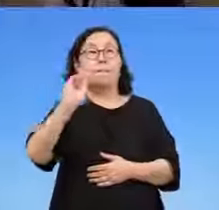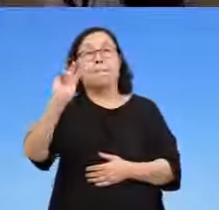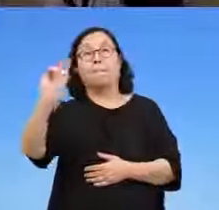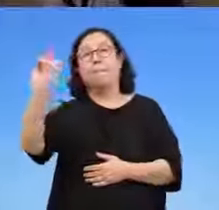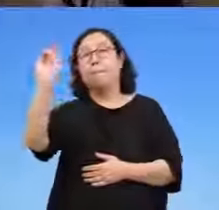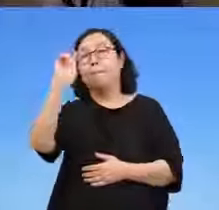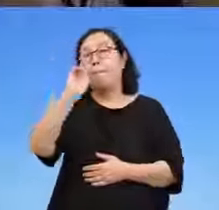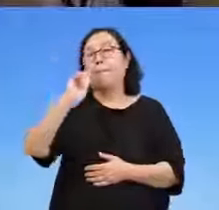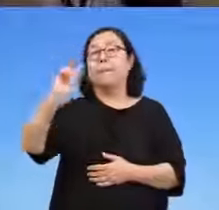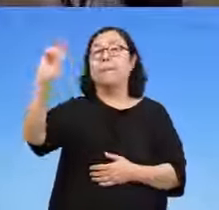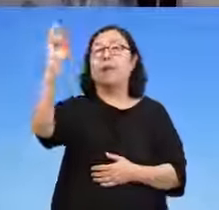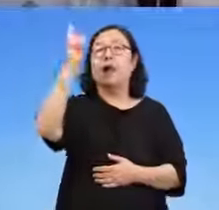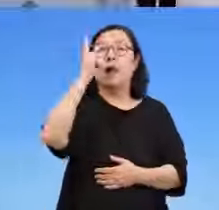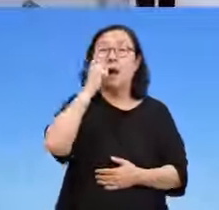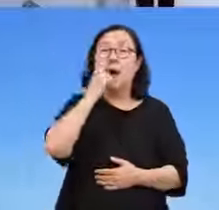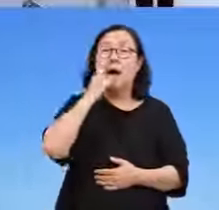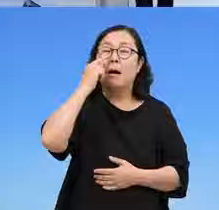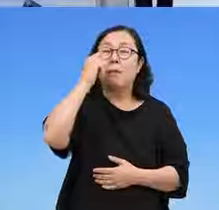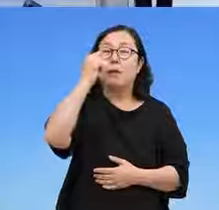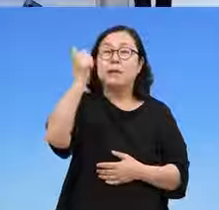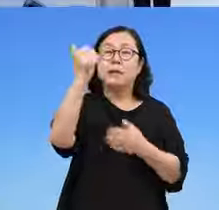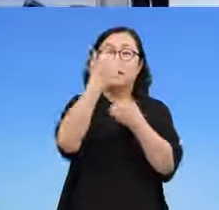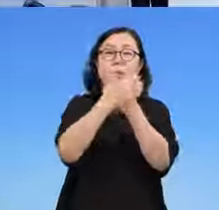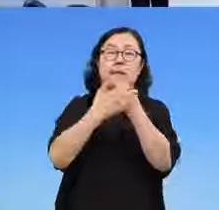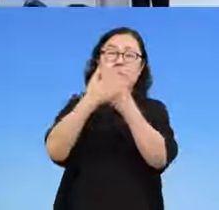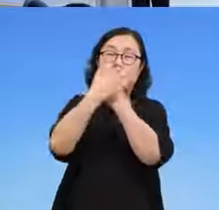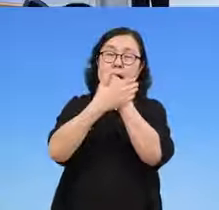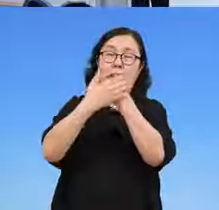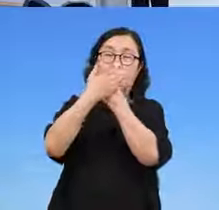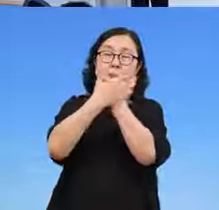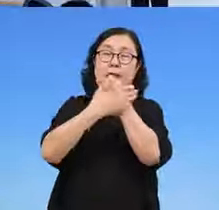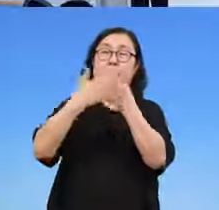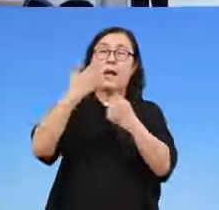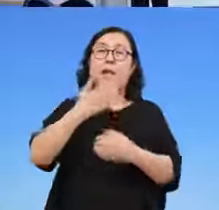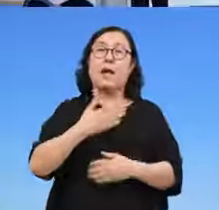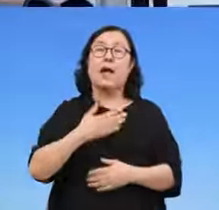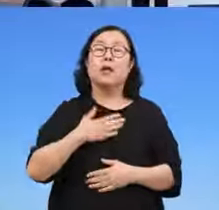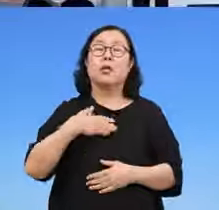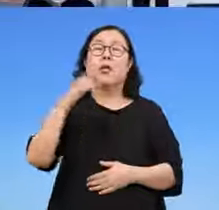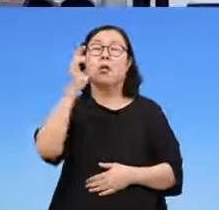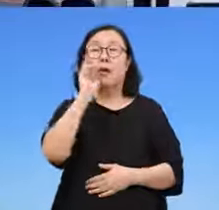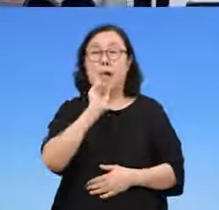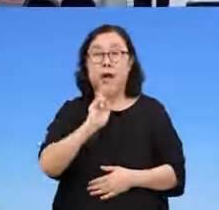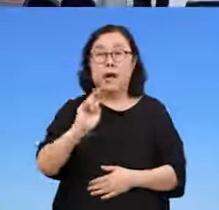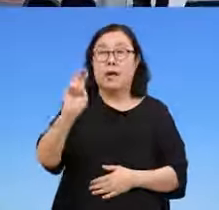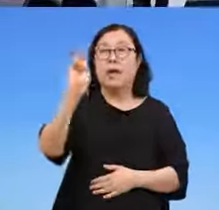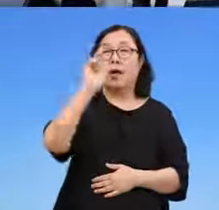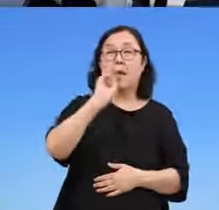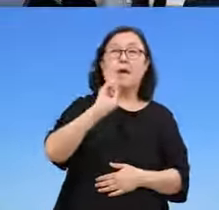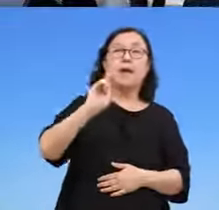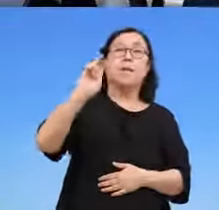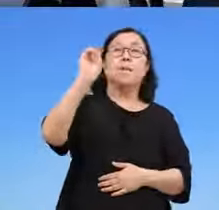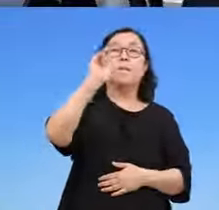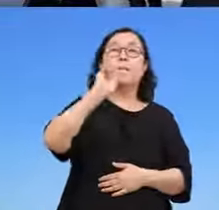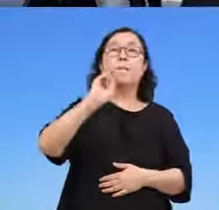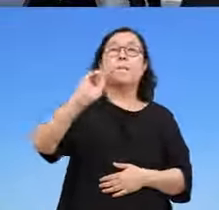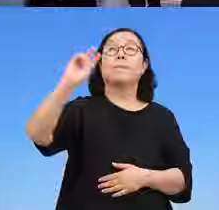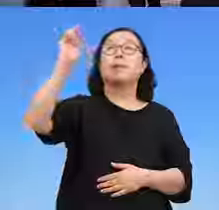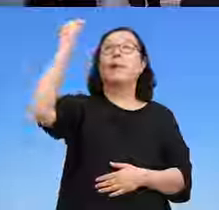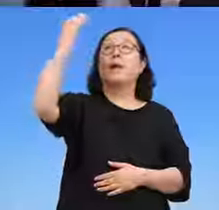노래해 아버지 은혜 내가 아버지 노래해. 은혜 내가